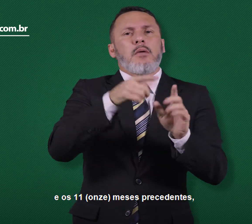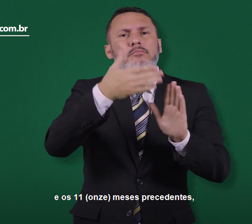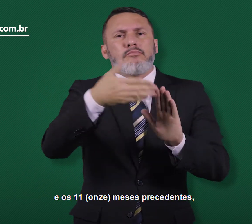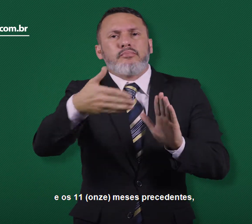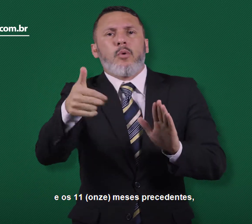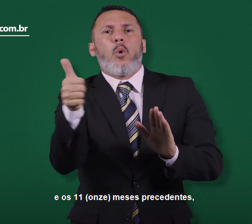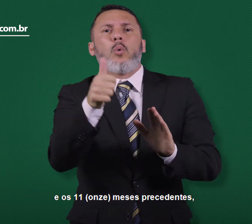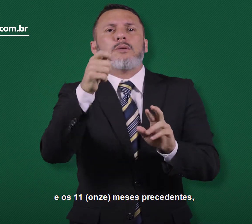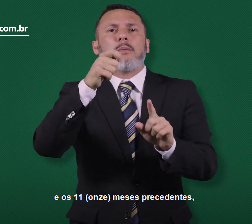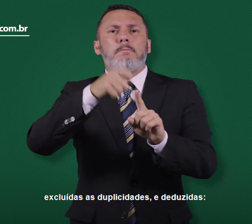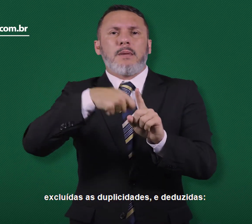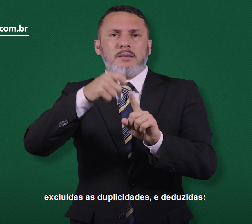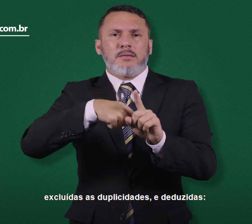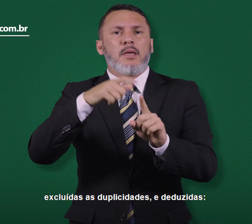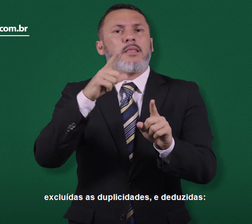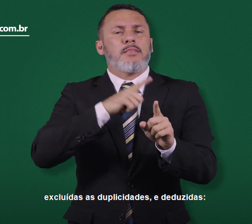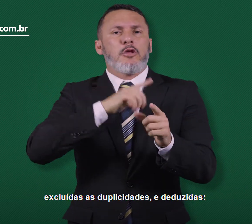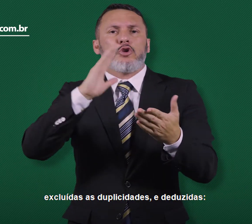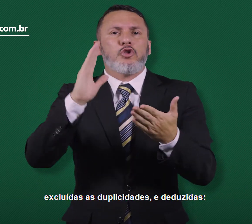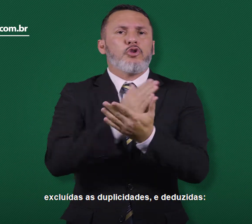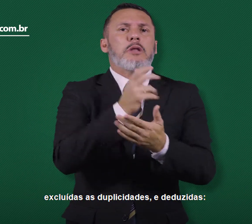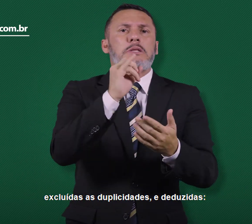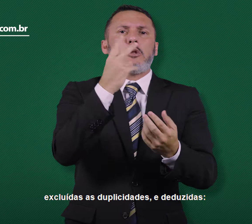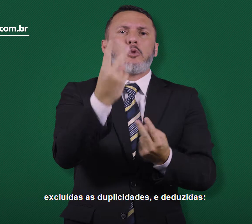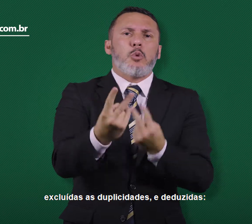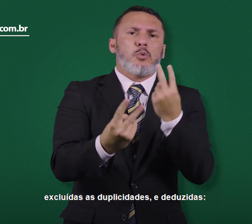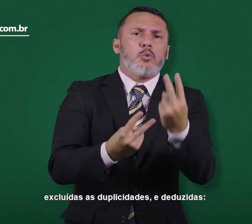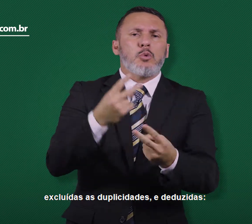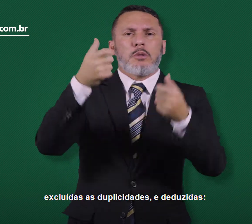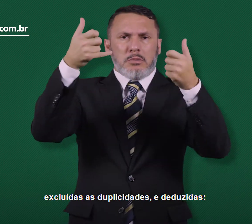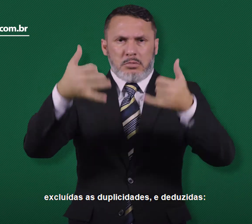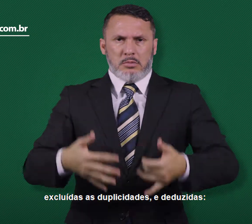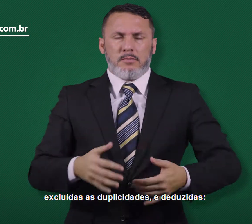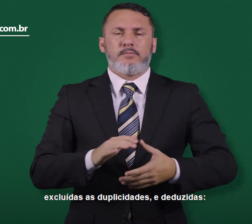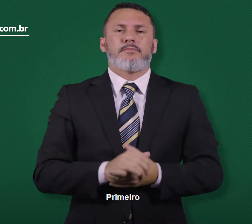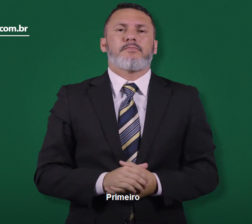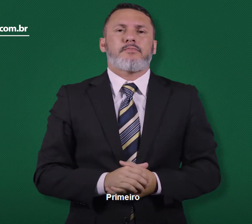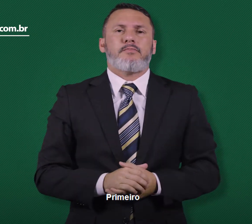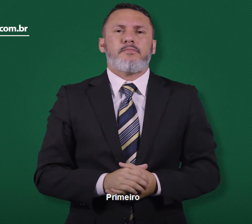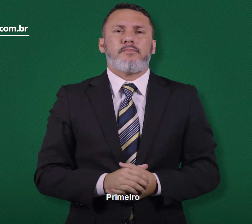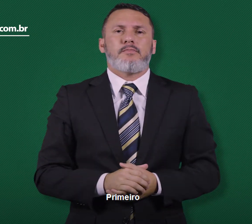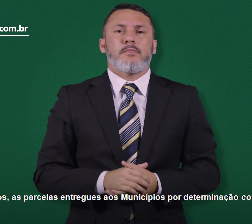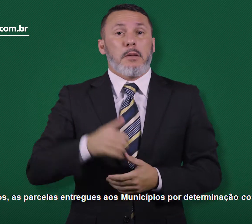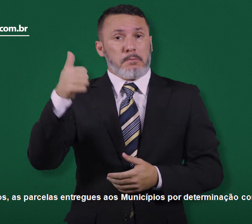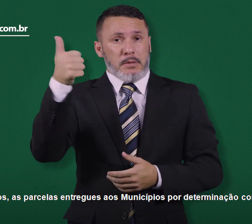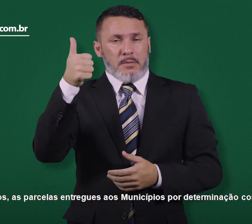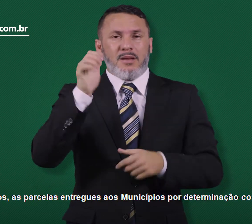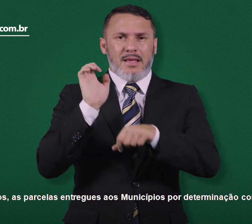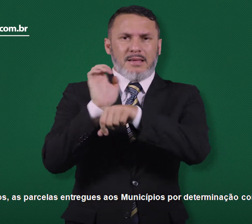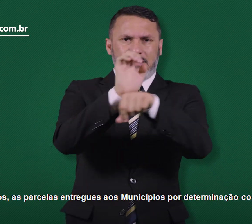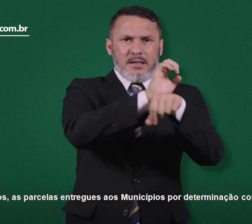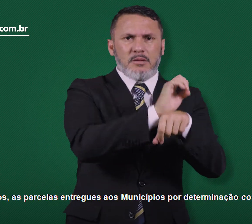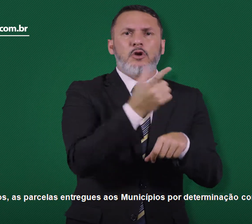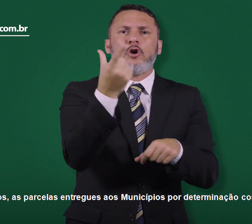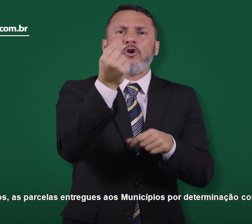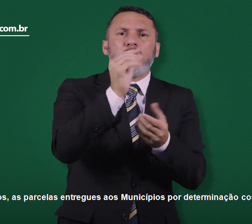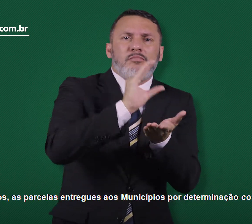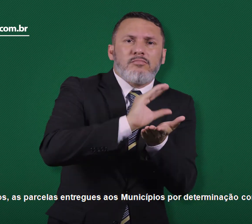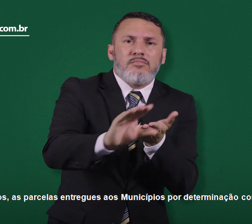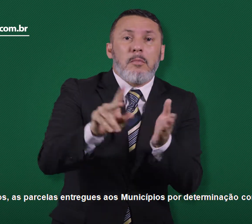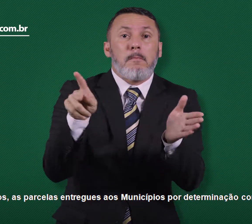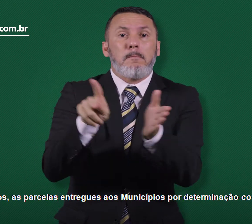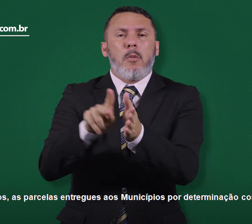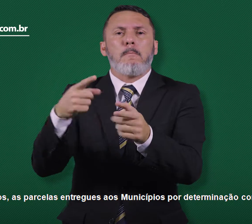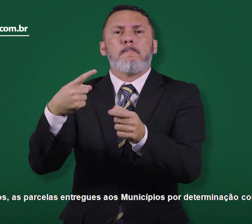11 meses precedentes, excluídas as duplicidades e deduzidas. Primeiro, nos estados as parcelas entregues